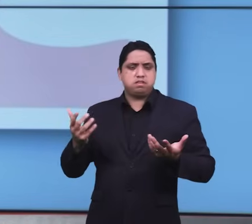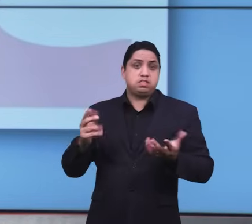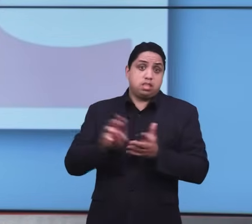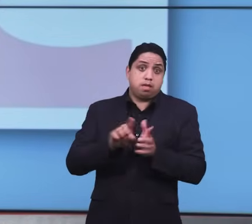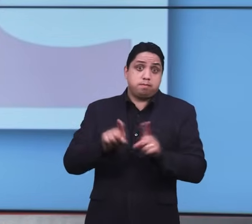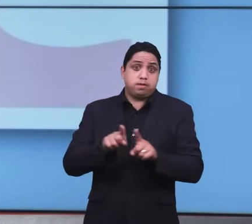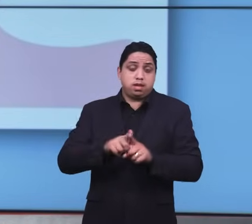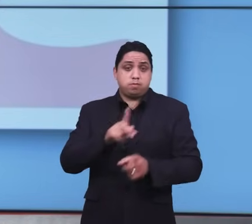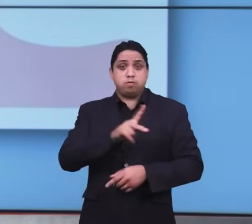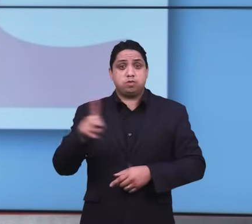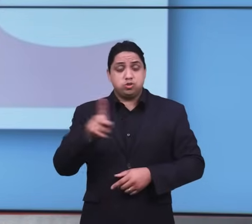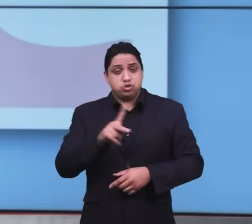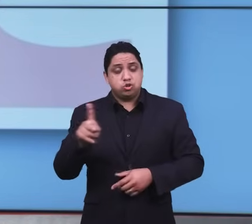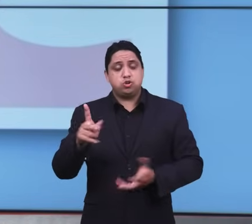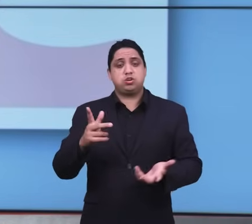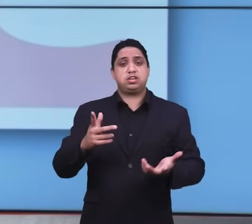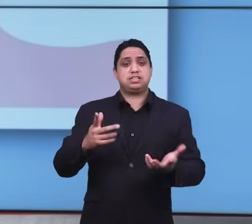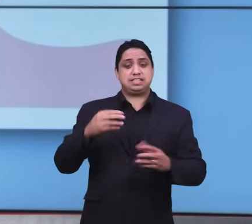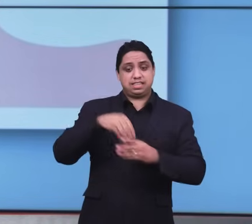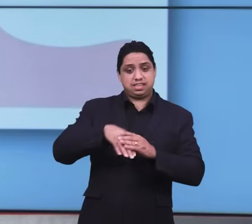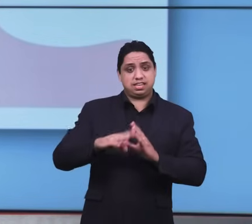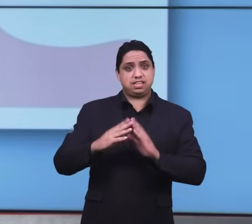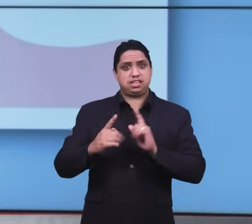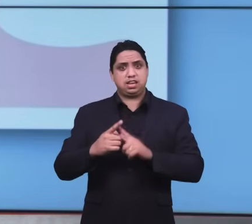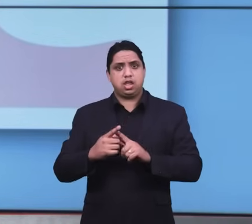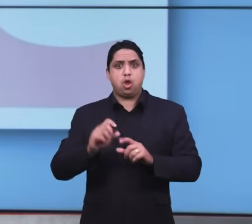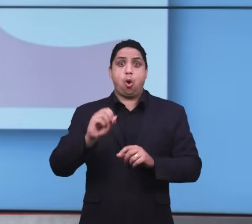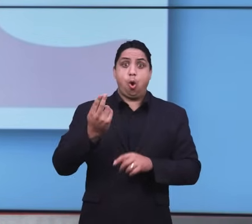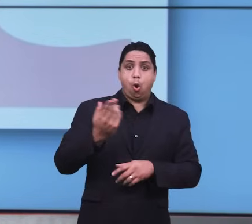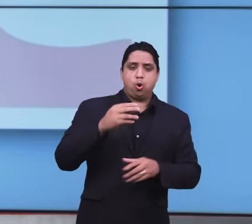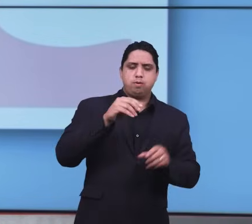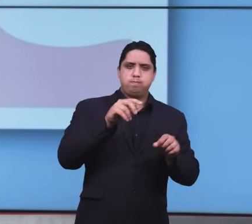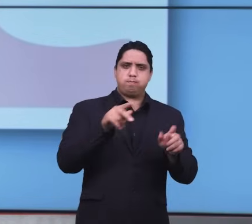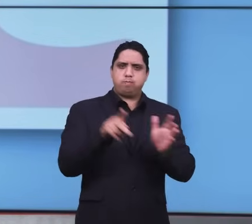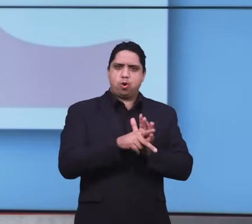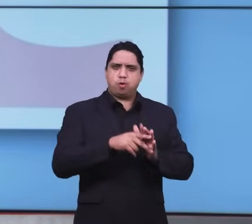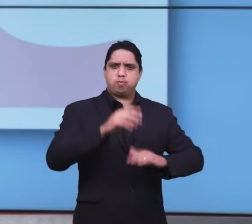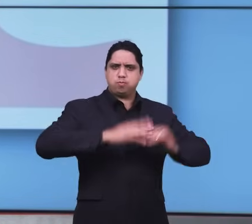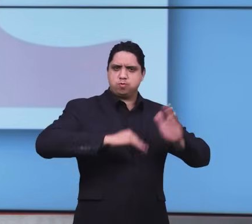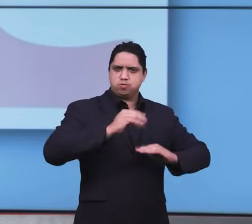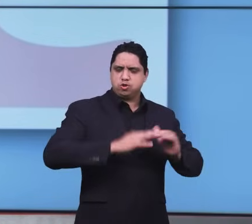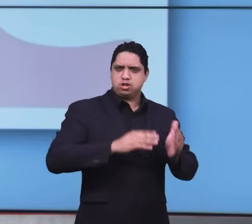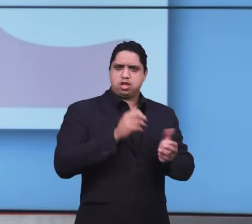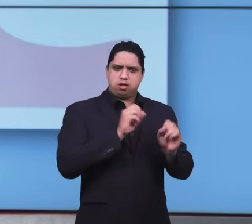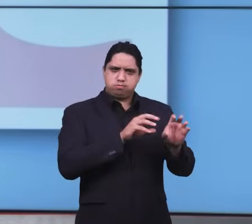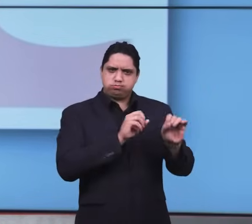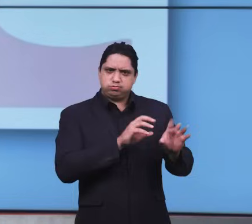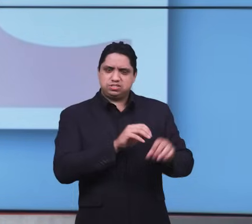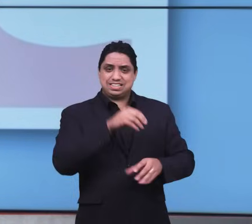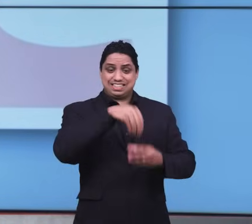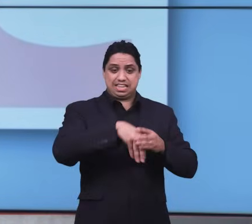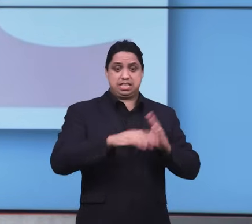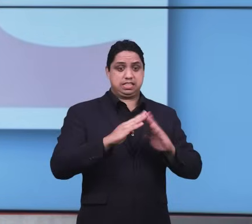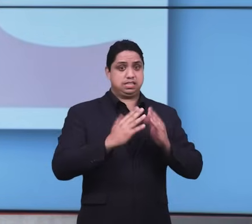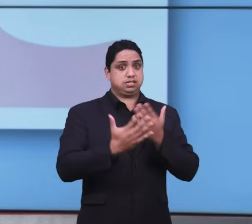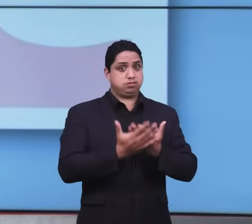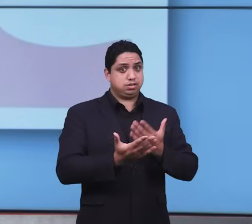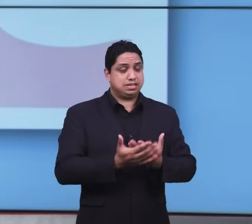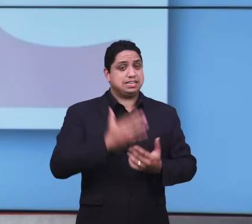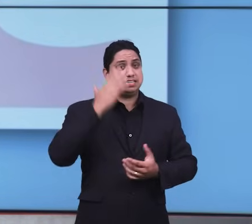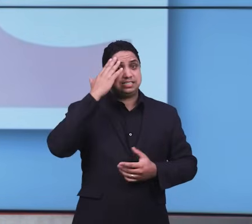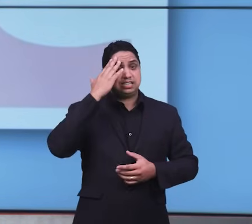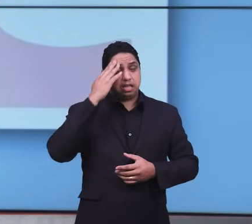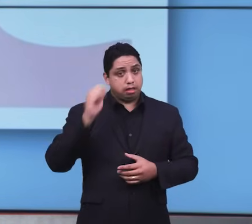de escola bíblica dominical, professores da educação nas escolas. Nós sabemos que o desafio no seio da família,